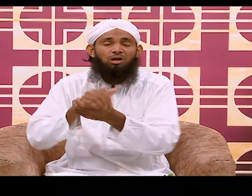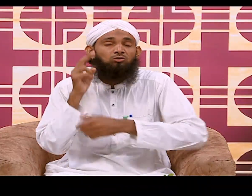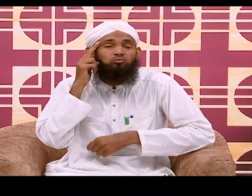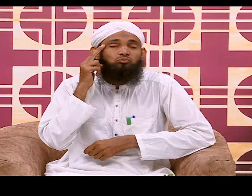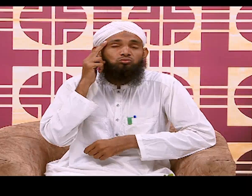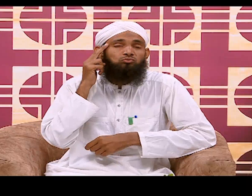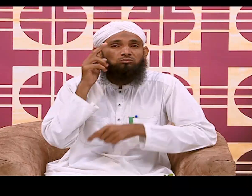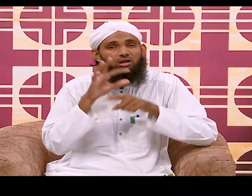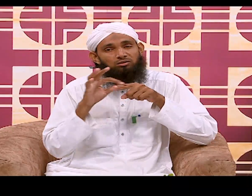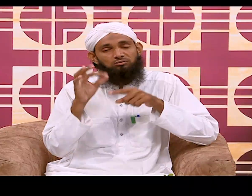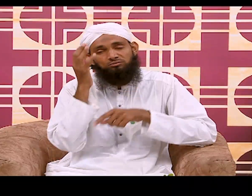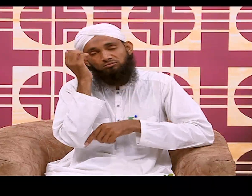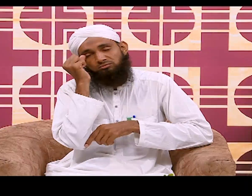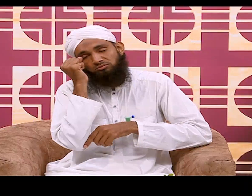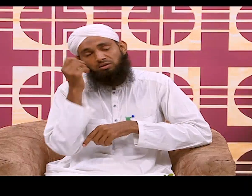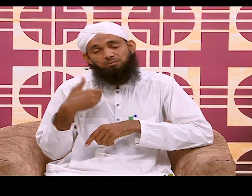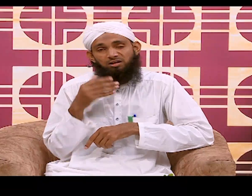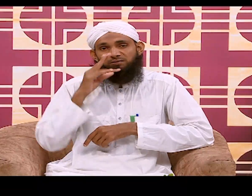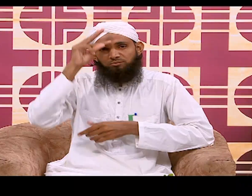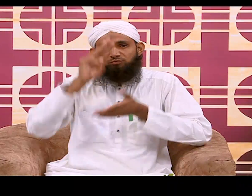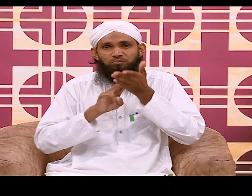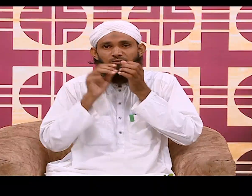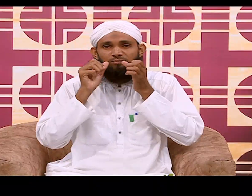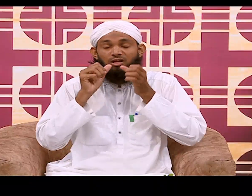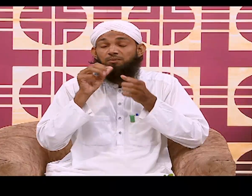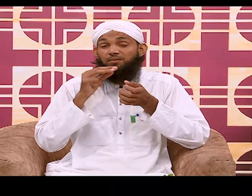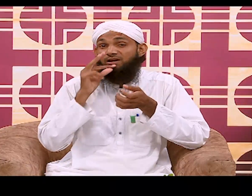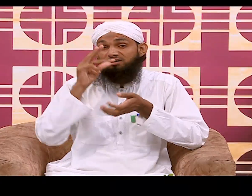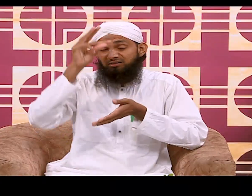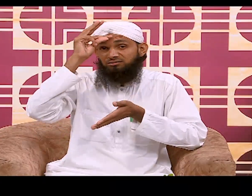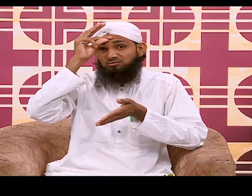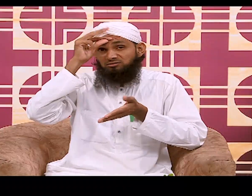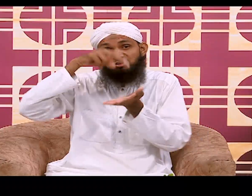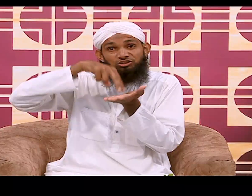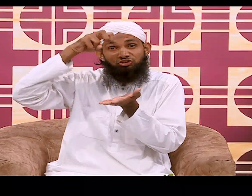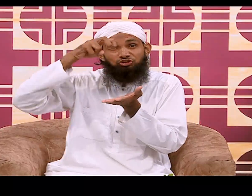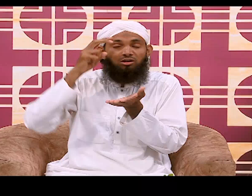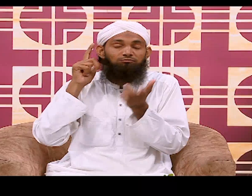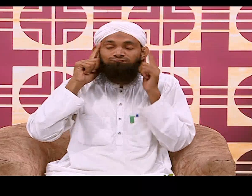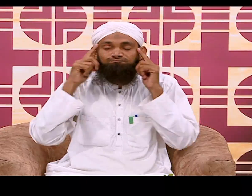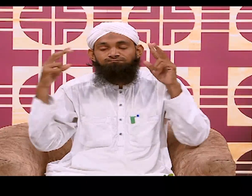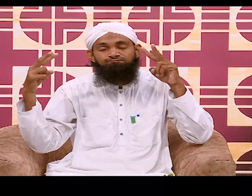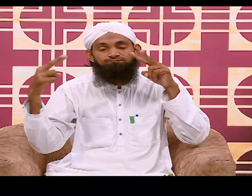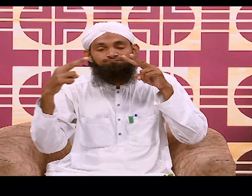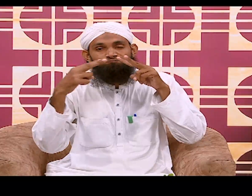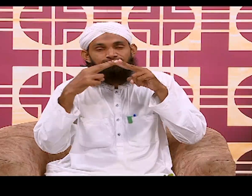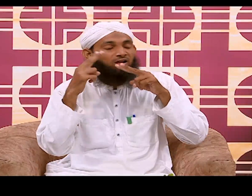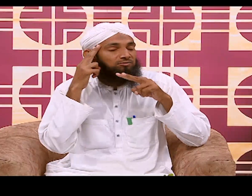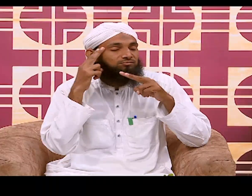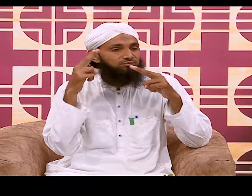گئی۔ مجھے خواب میں اللہ پاک کے نبی حضرت عیسیٰ علیہ السلام کی زیارت نصیب ہوئی۔ حضرت عیسیٰ علیہ السلام نے فرمایا